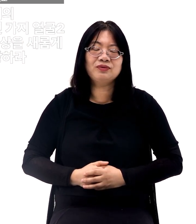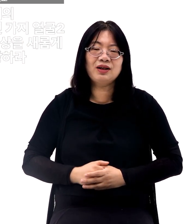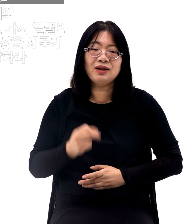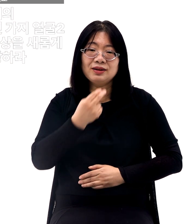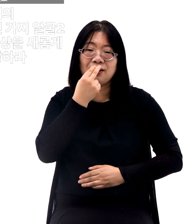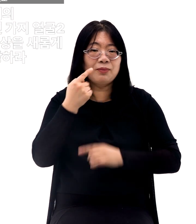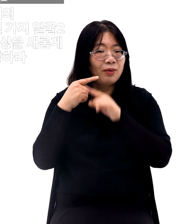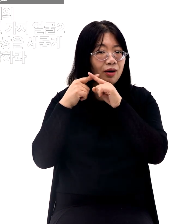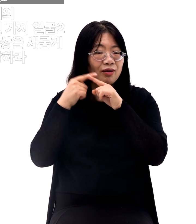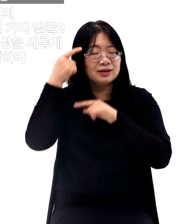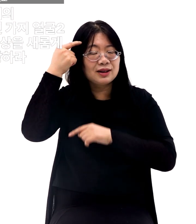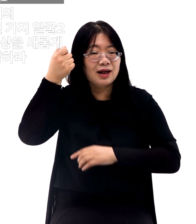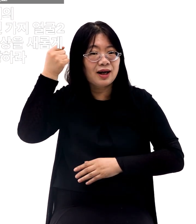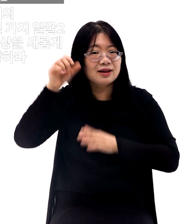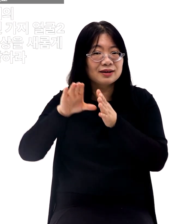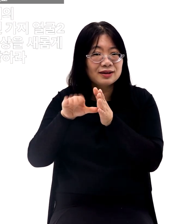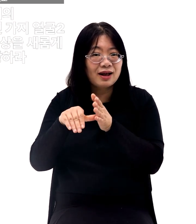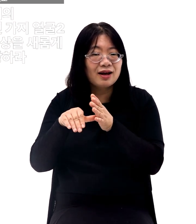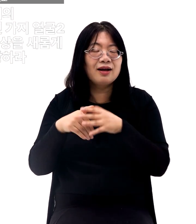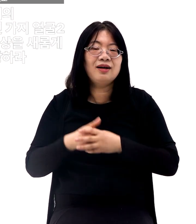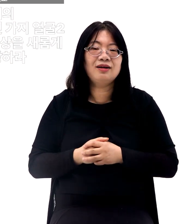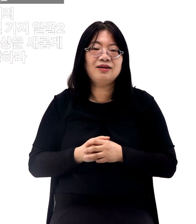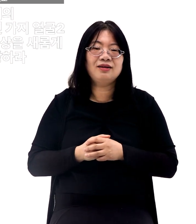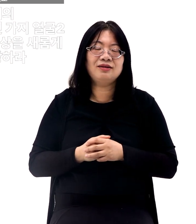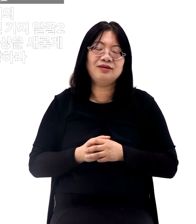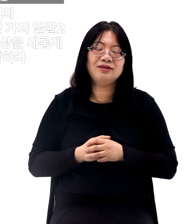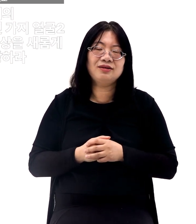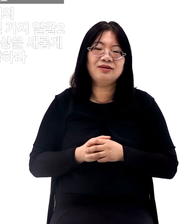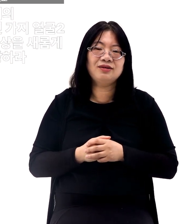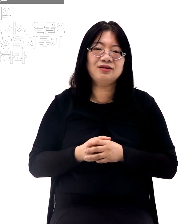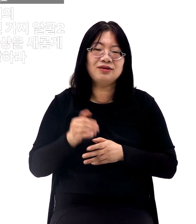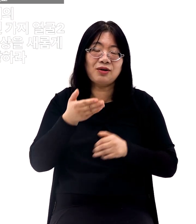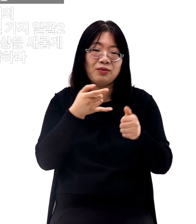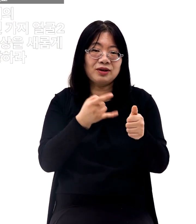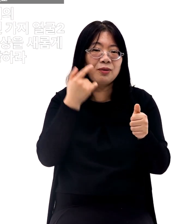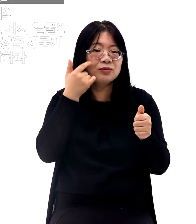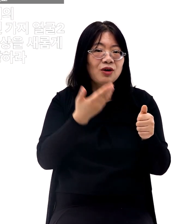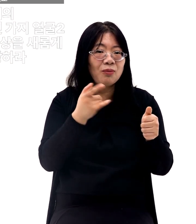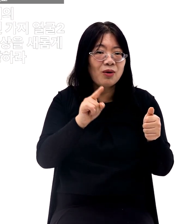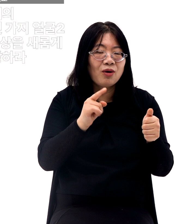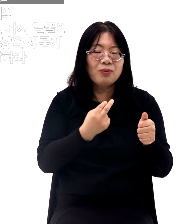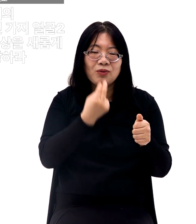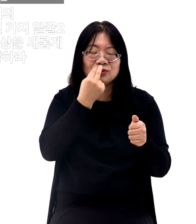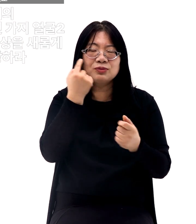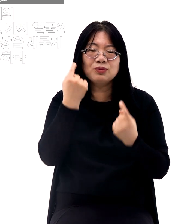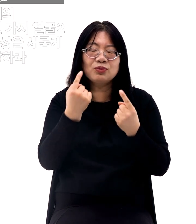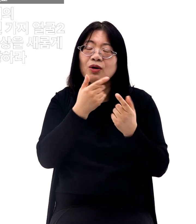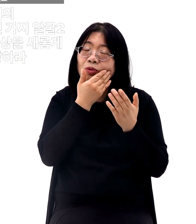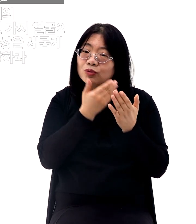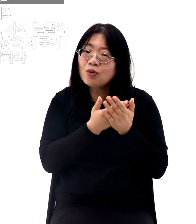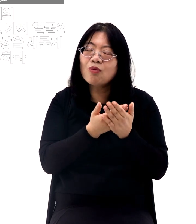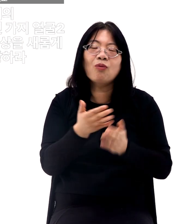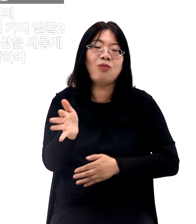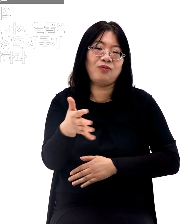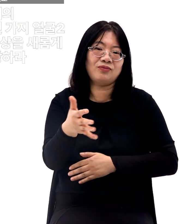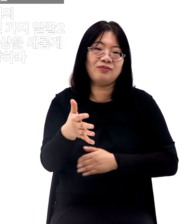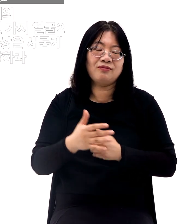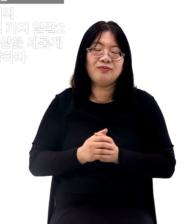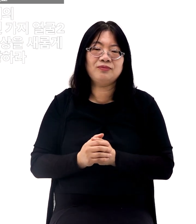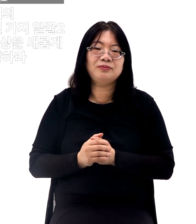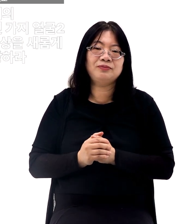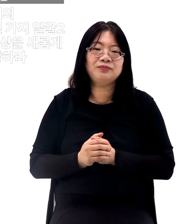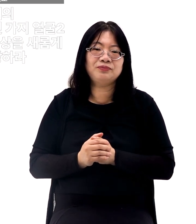목숨을 건다고 생각해 볼 때 여러분 단도직입적으로 물어보면 목숨보다 소중한 게 어디 있어요?